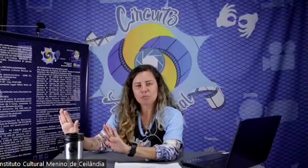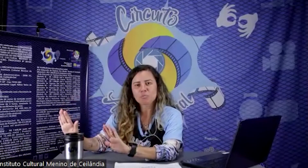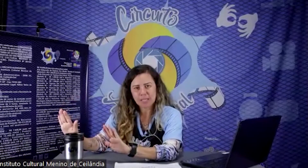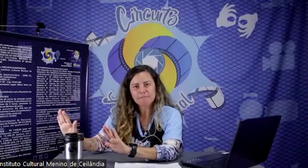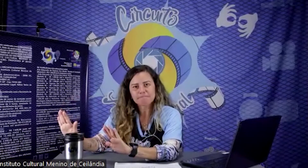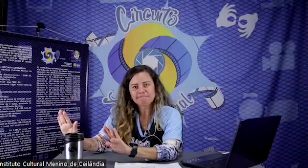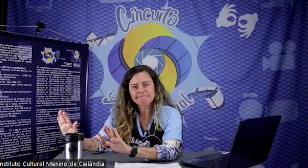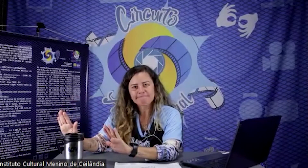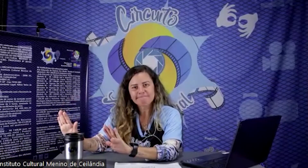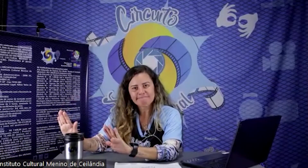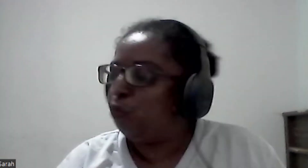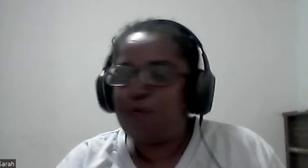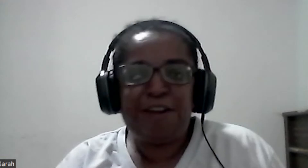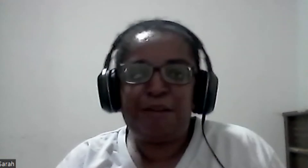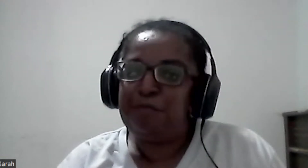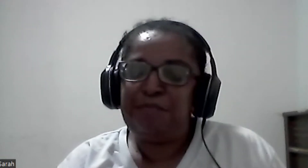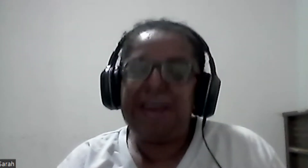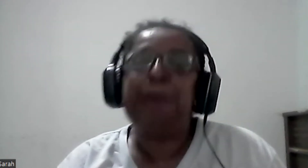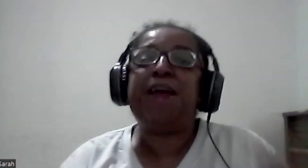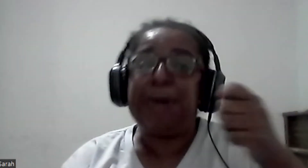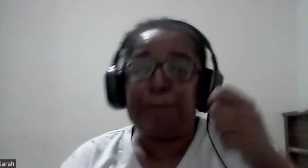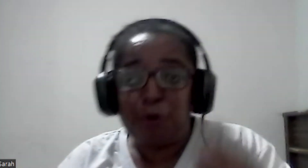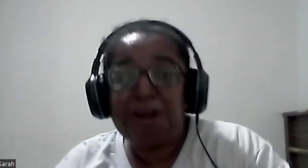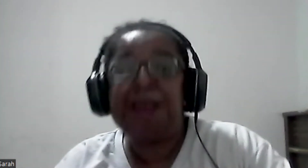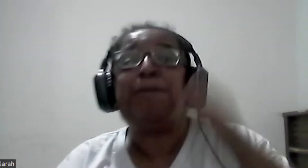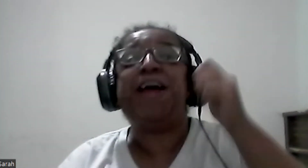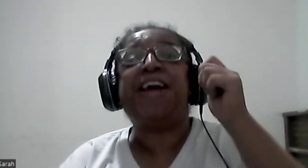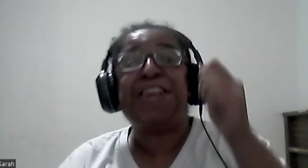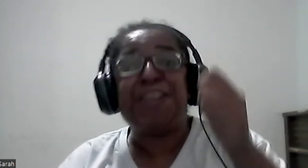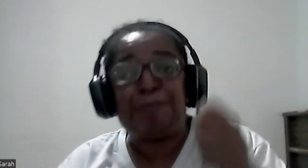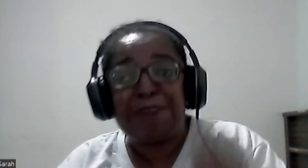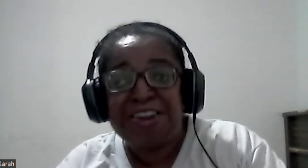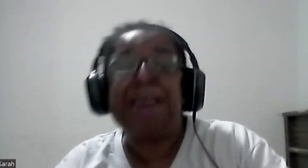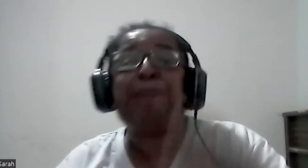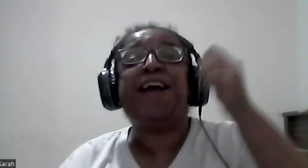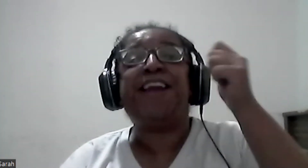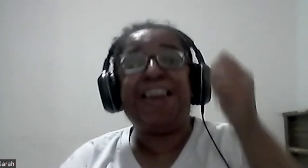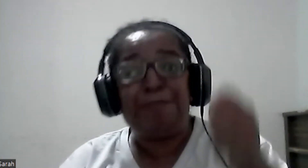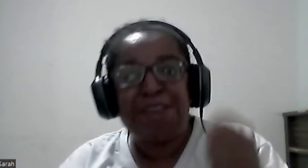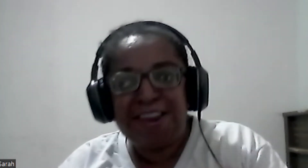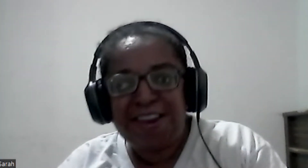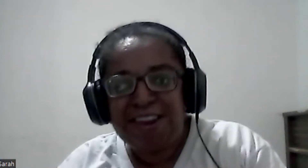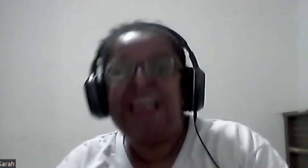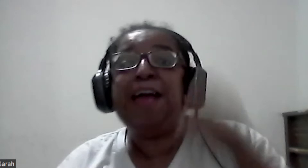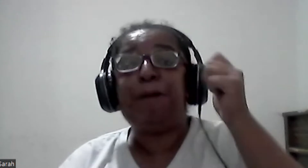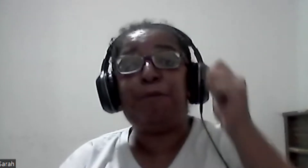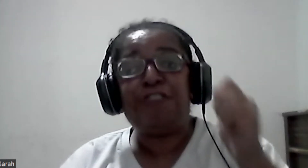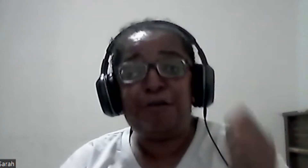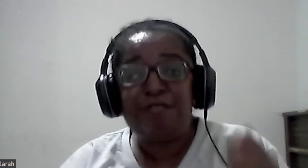dormir, né? Não, né? Não. É para Quem dar dera bronca, é fosse. para dar disciplina, é para dar limite, é para mostrar o certo e